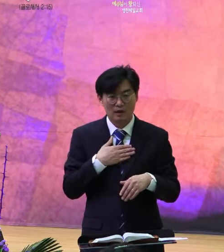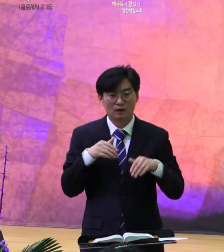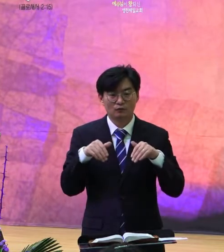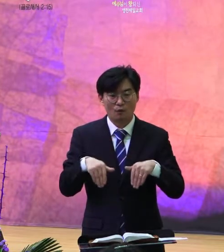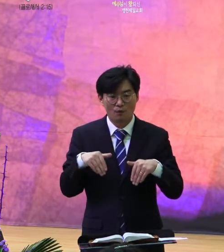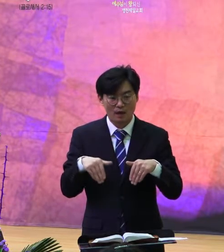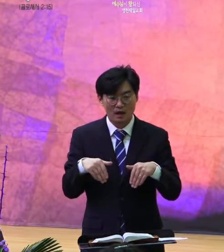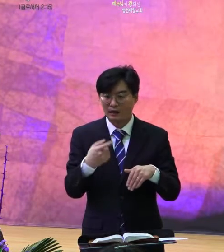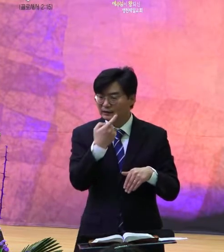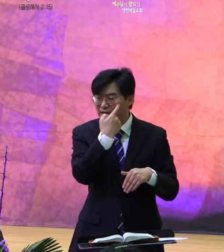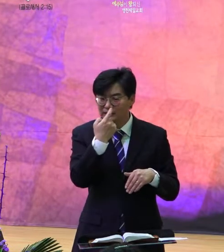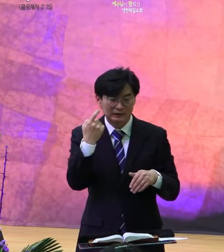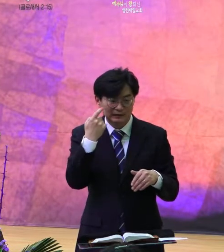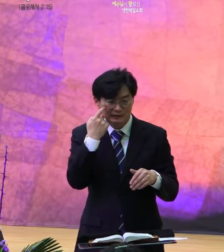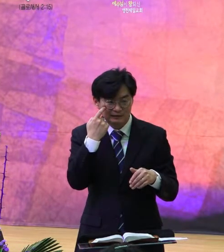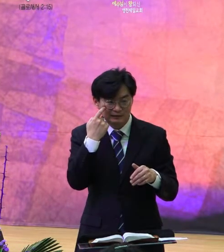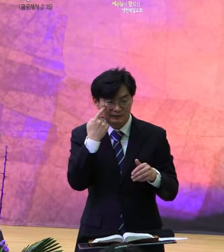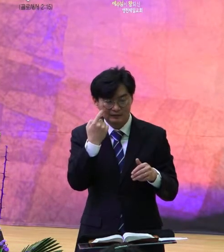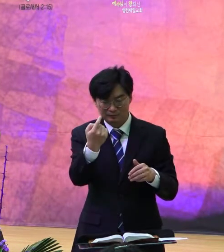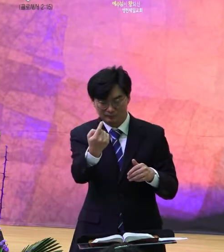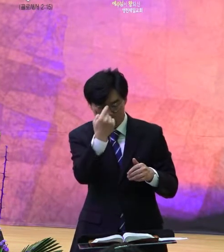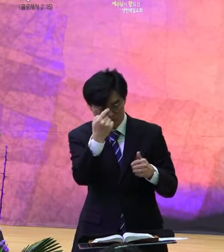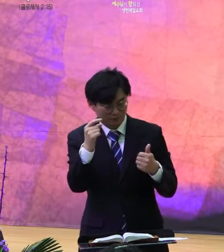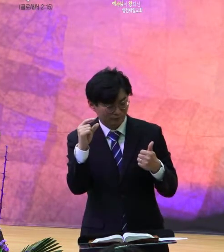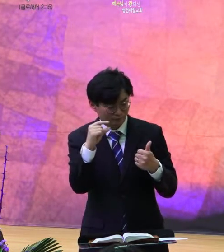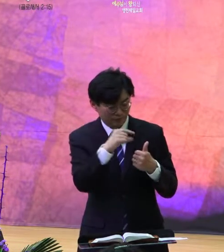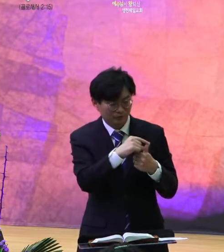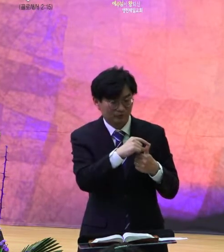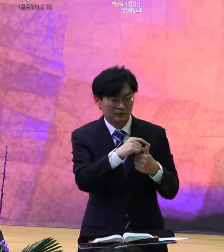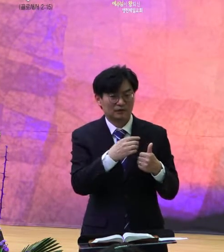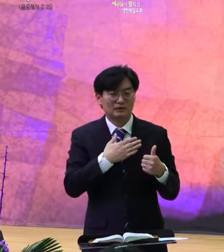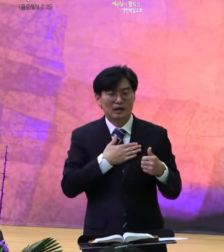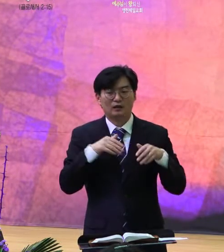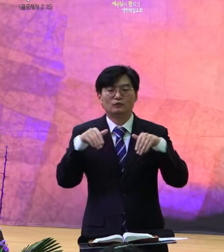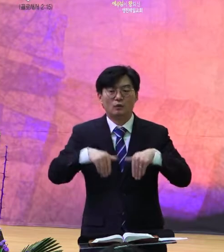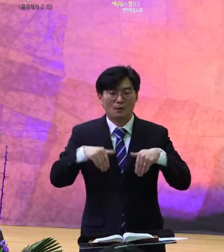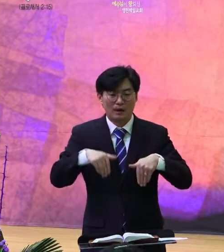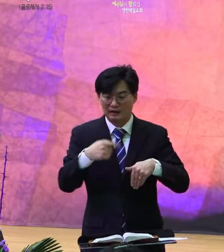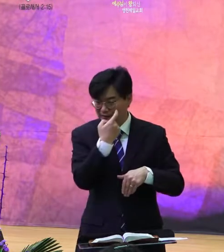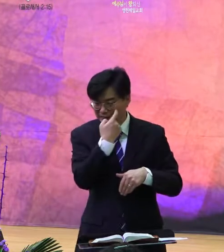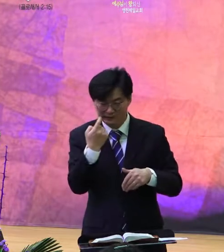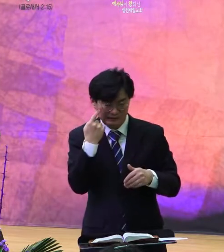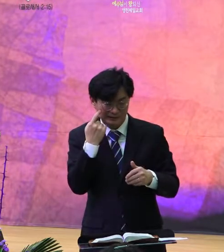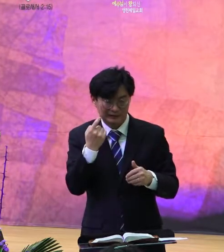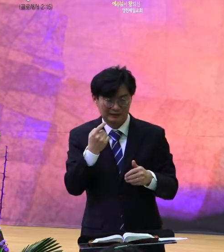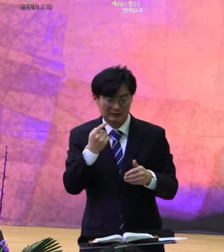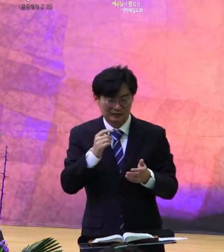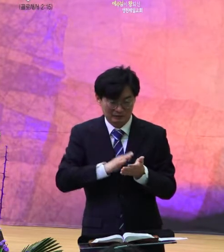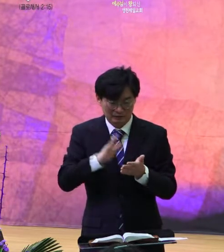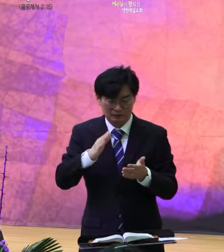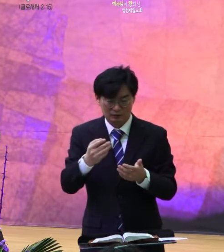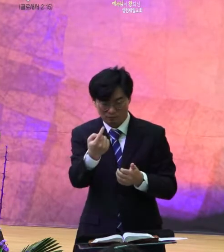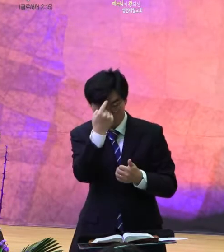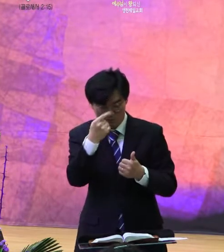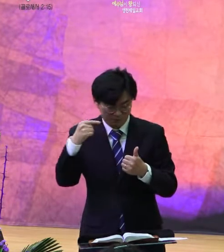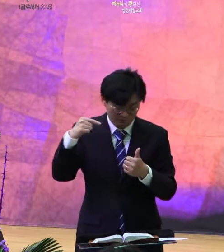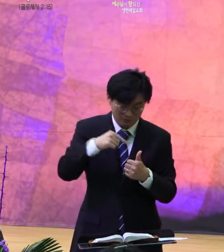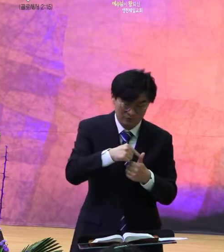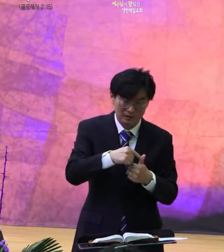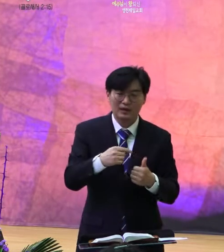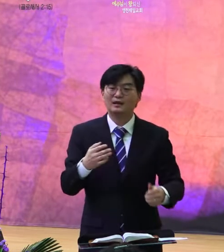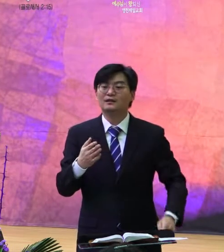스티그마였습니다. 숨기고 싶은 것이었죠. 내가 노예라는 신분을 드러내는 것이었기 때문에. 그러나 바울은 내게 예수의